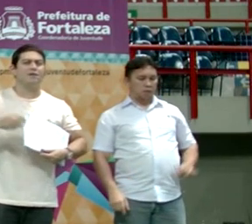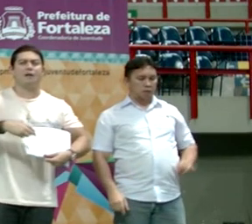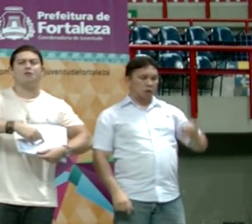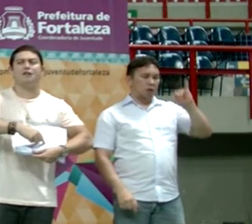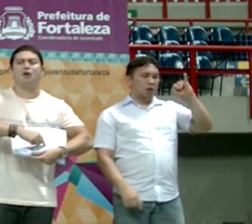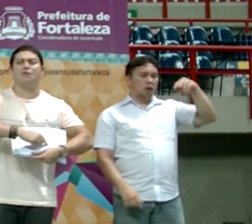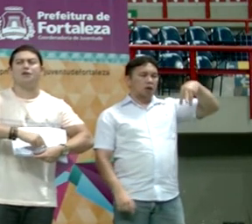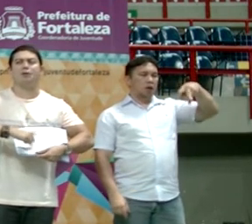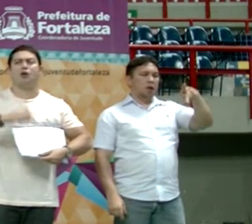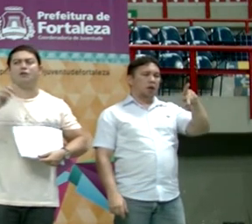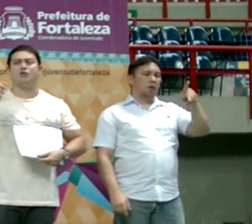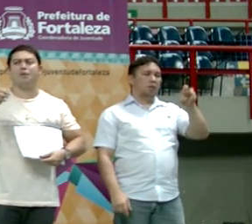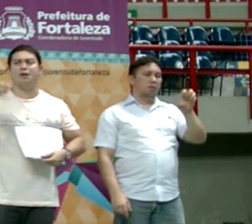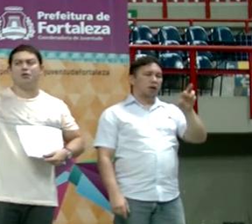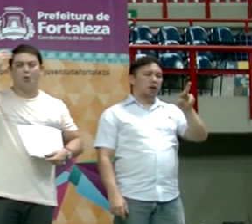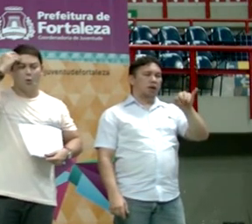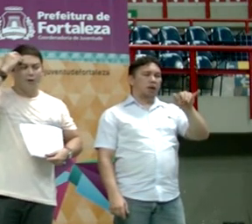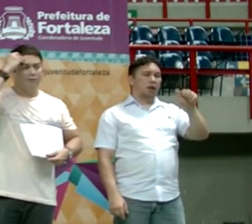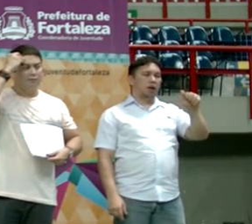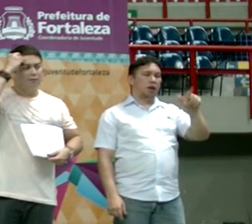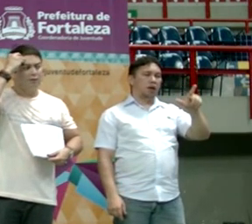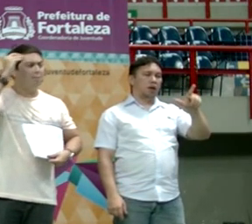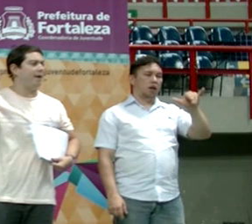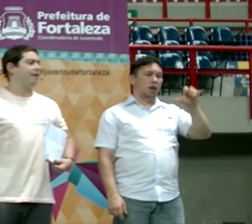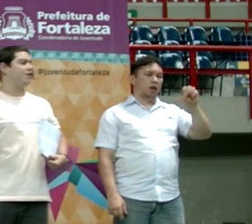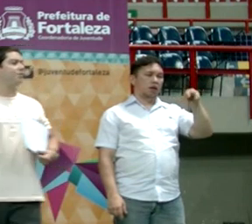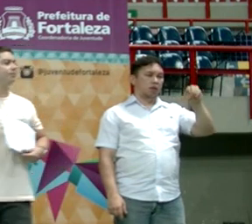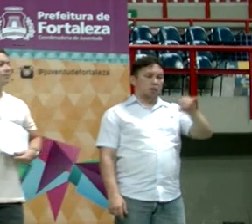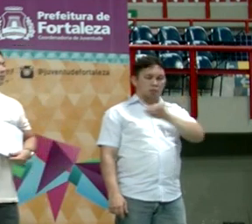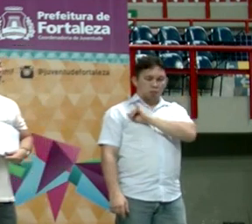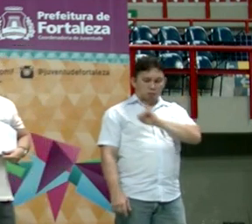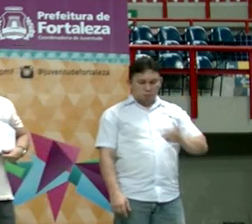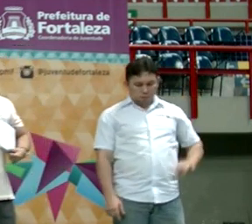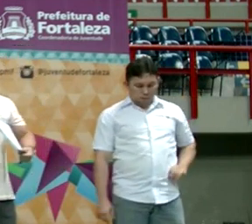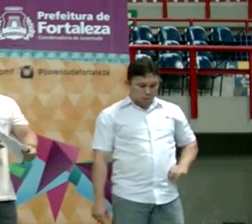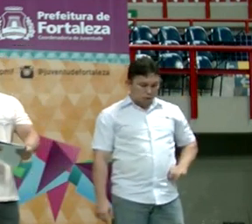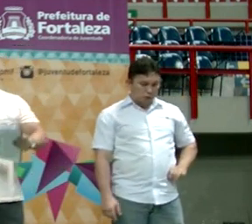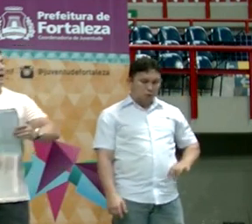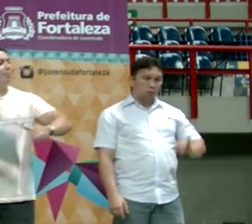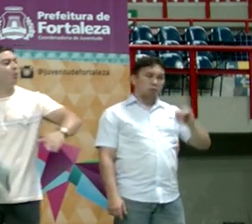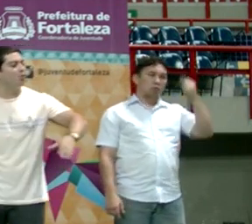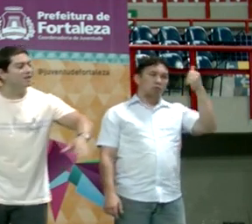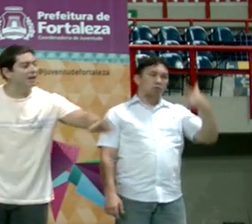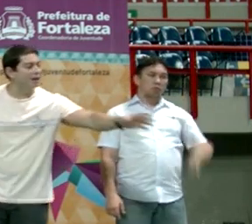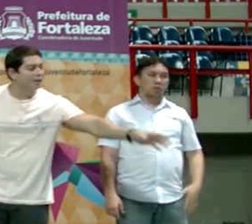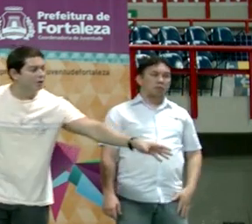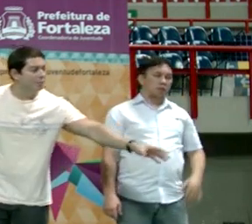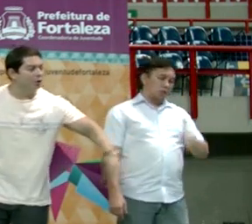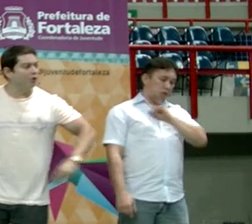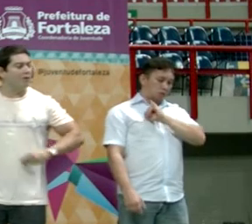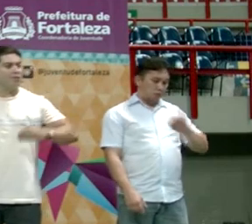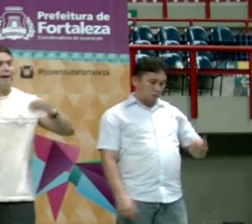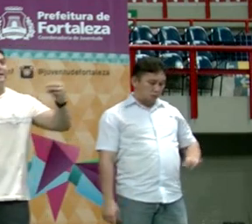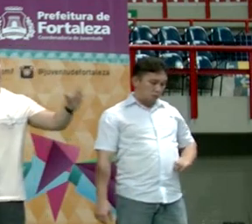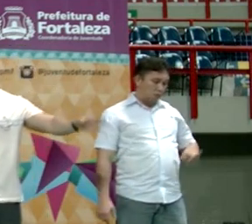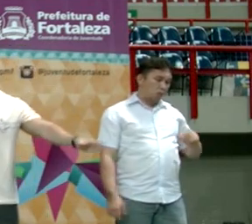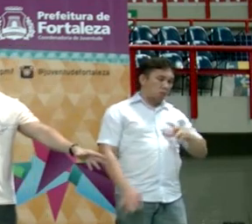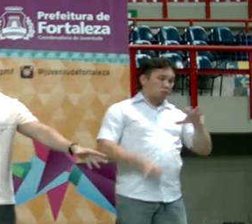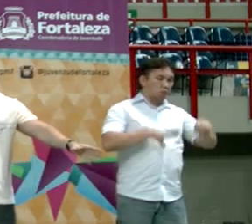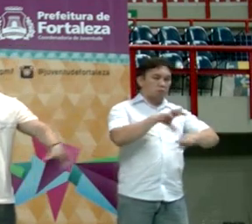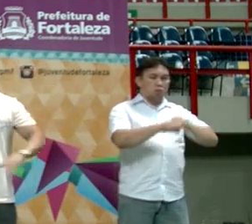Imperialismo. Século XIX, você bota logo na sua mente, ó. Imperialismo. O que é imperialismo? Aquela busca por